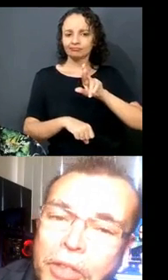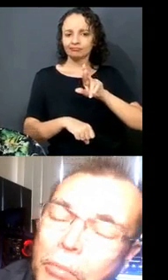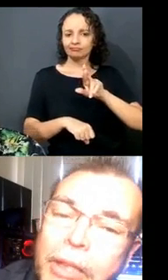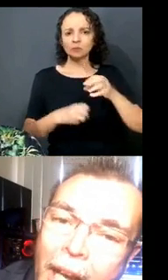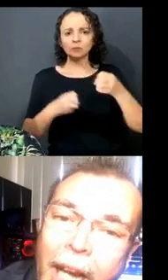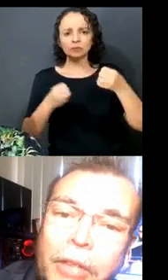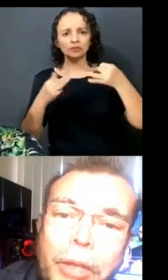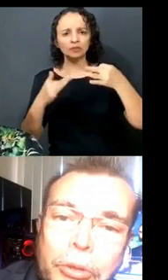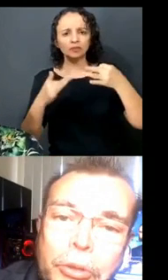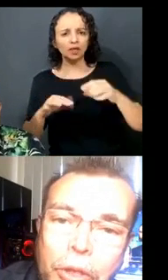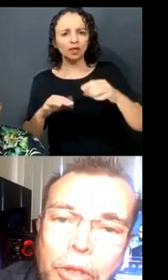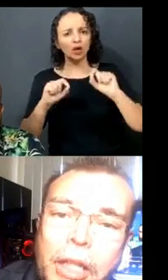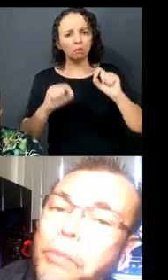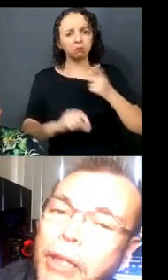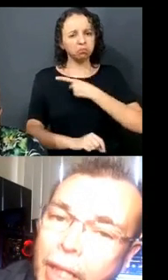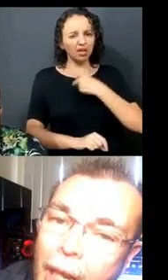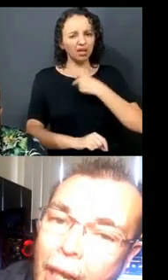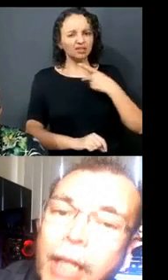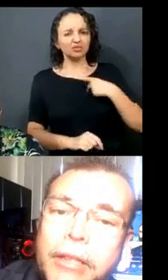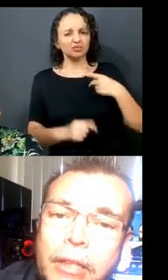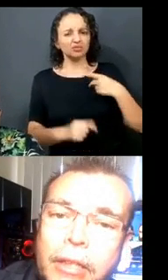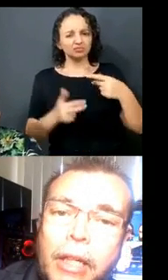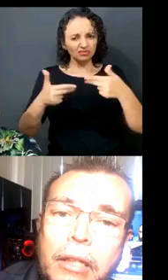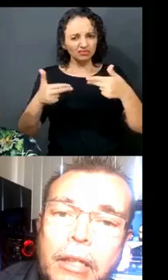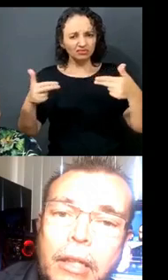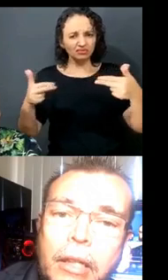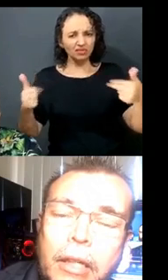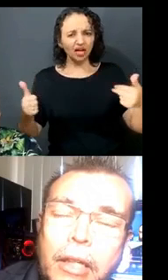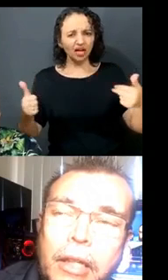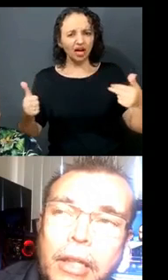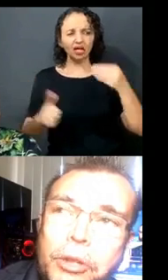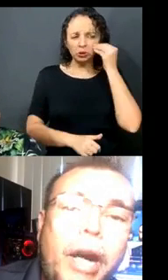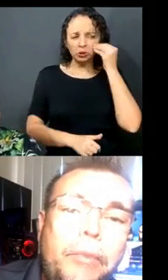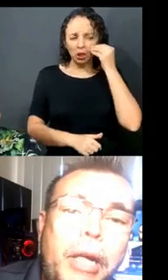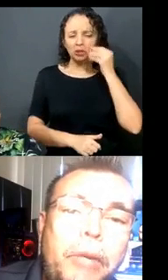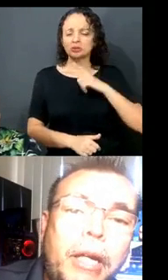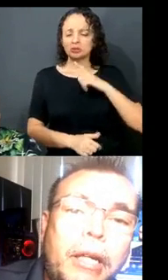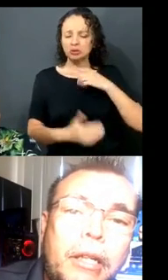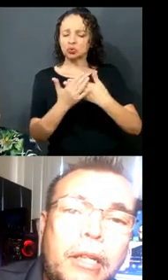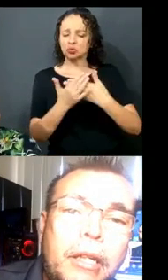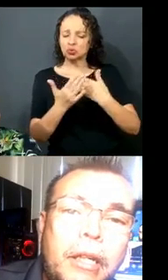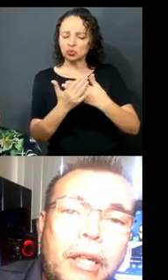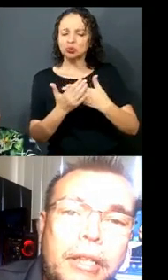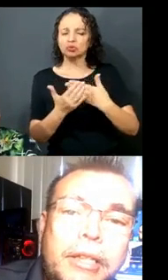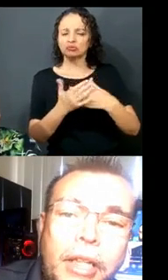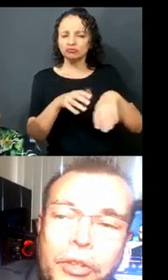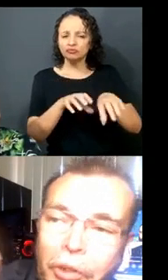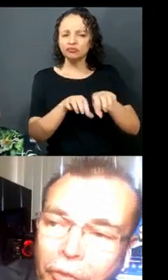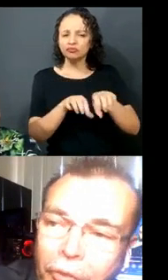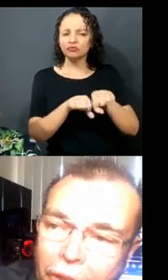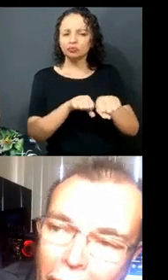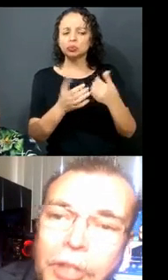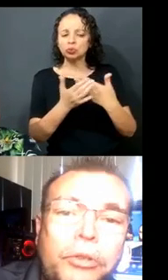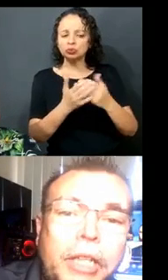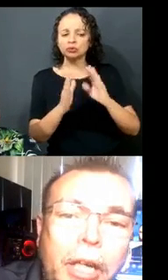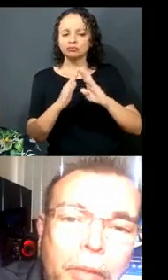isso, mas pastores que fizeram seminário, pastores que têm experiência, né? Sim. Que estudam a